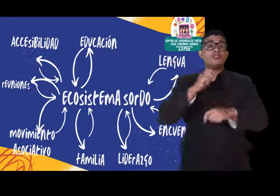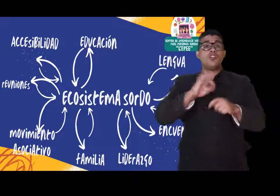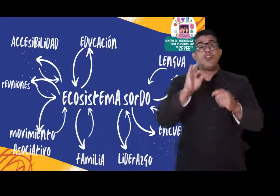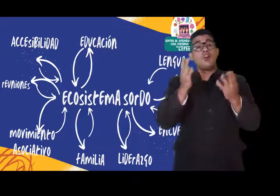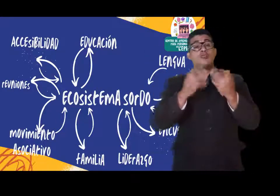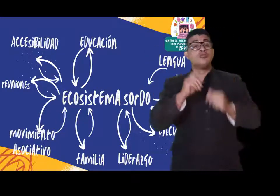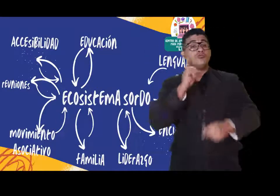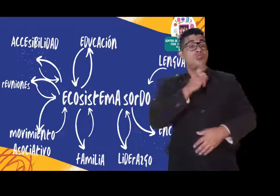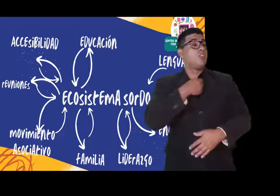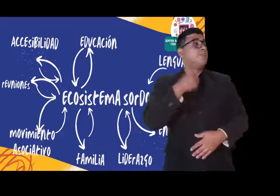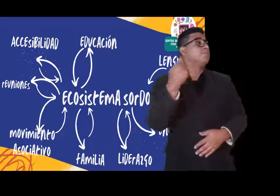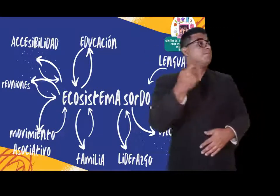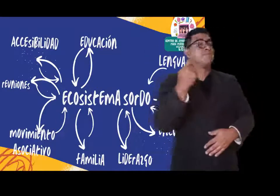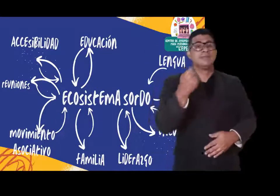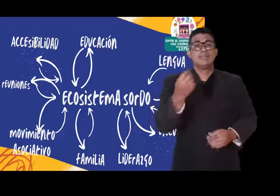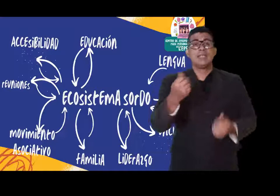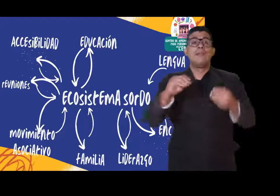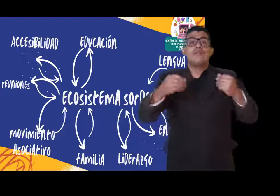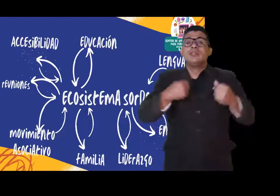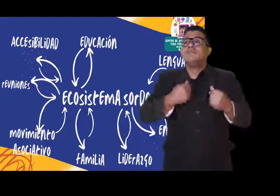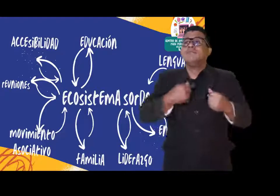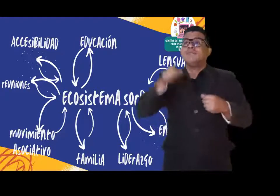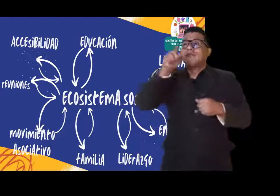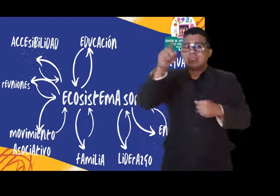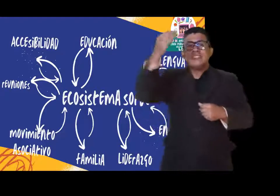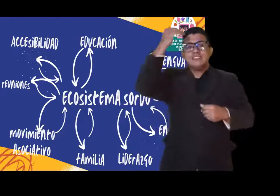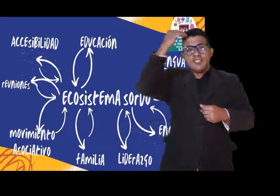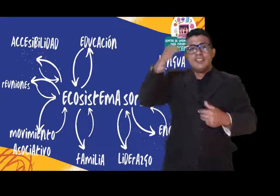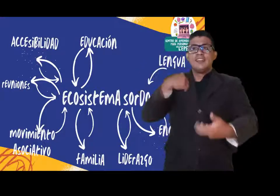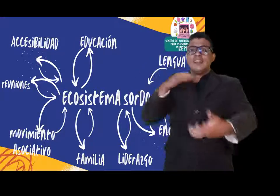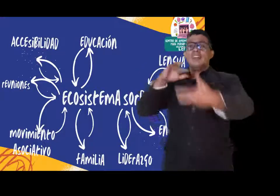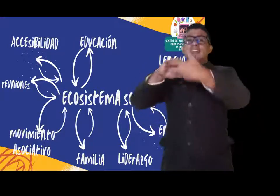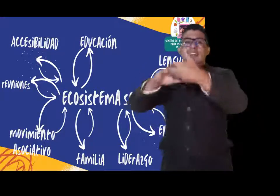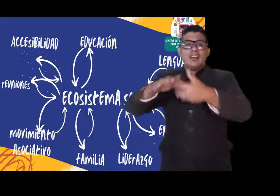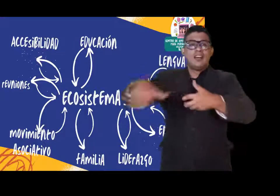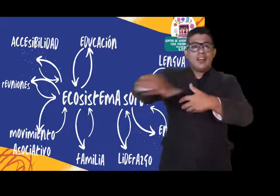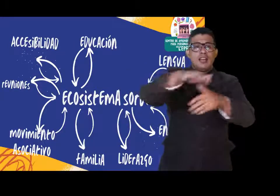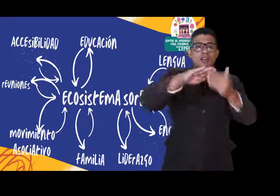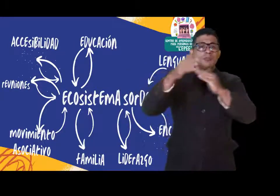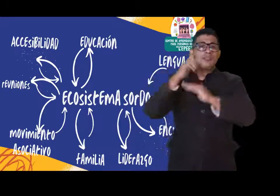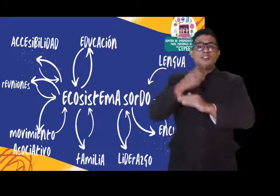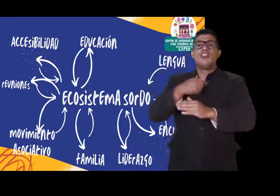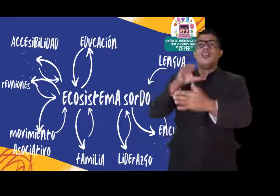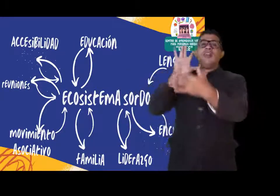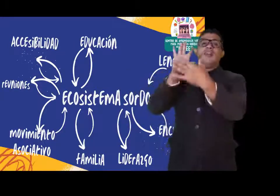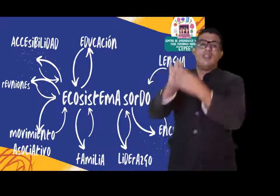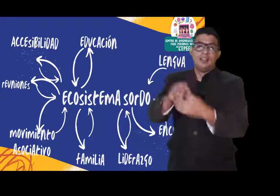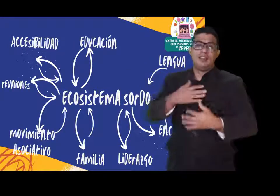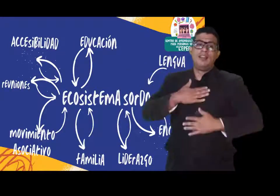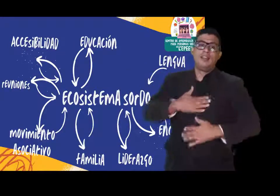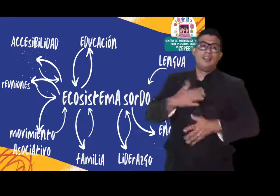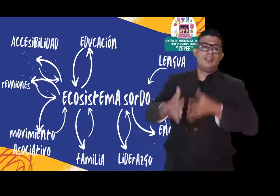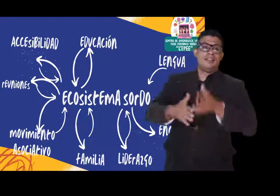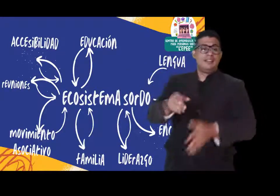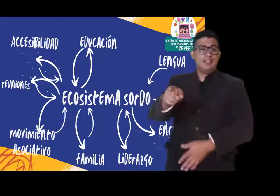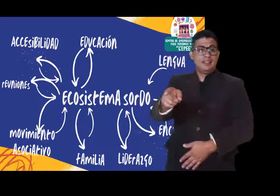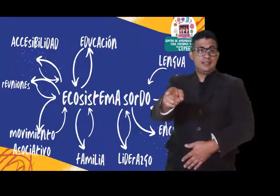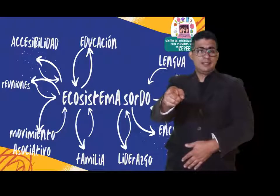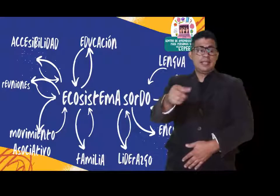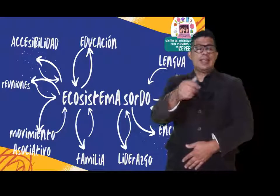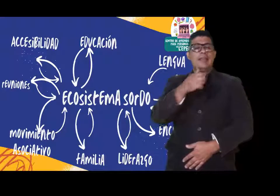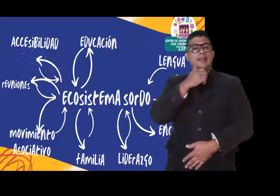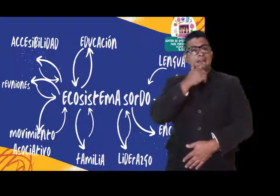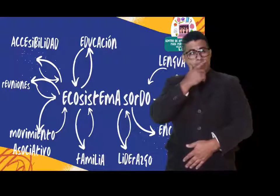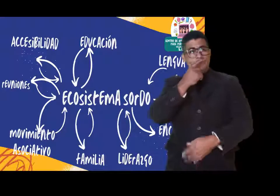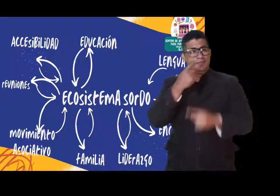que busqué a asociaciones de sordos, movimientos asociativos de personas sordas, porque con ellas me siento bien, con ellas